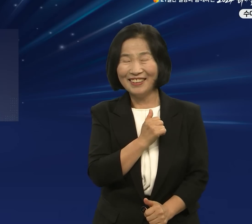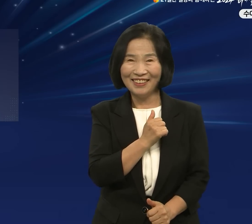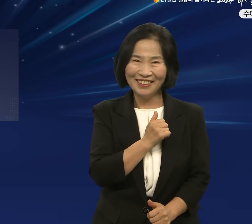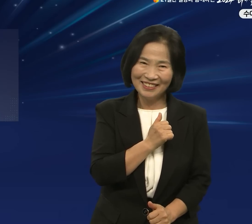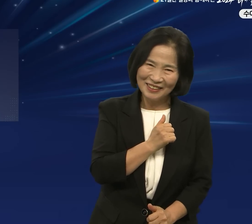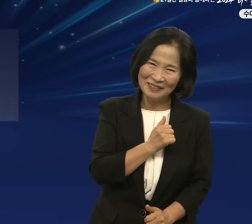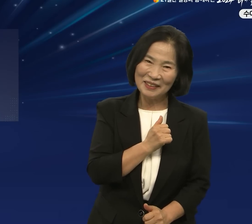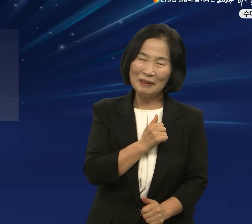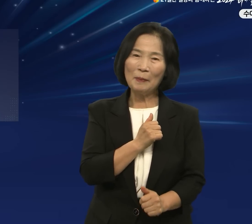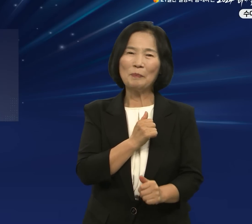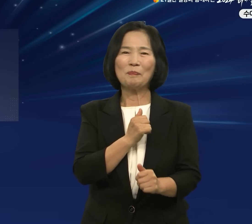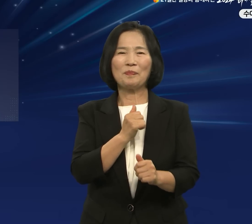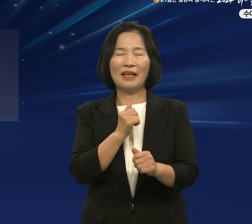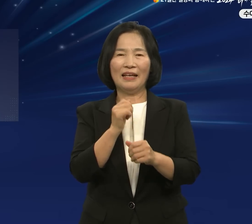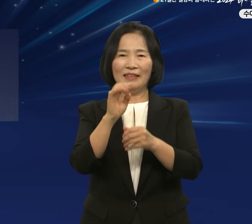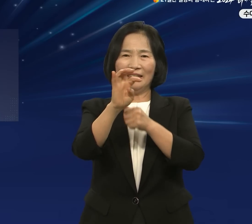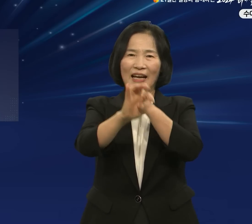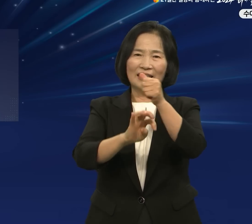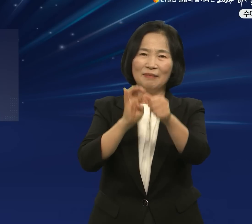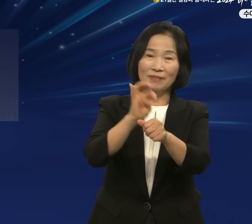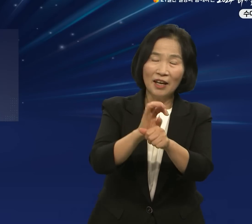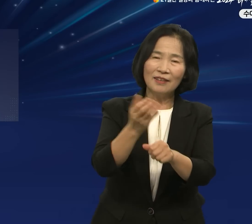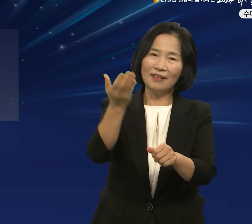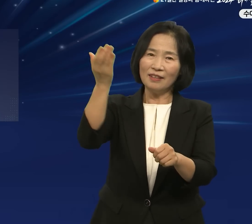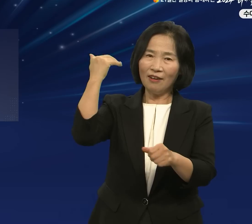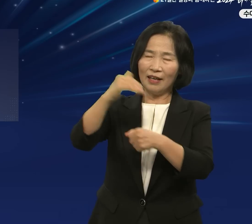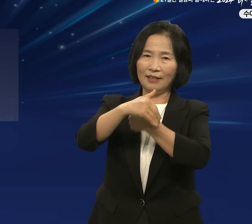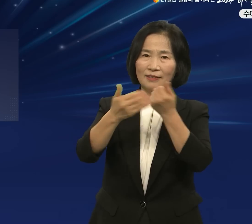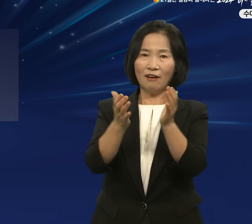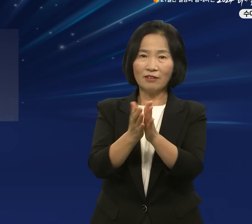40년 전에 성경에 손을 얹고